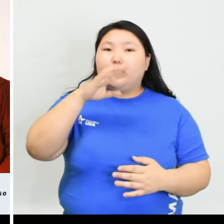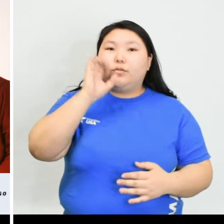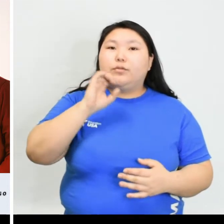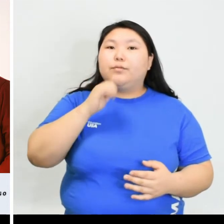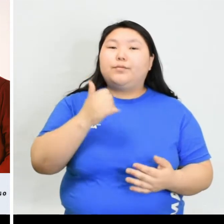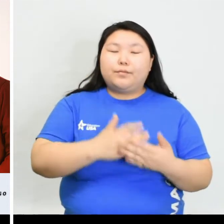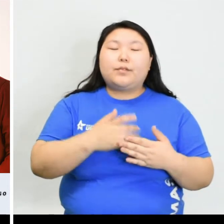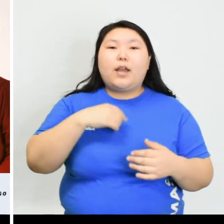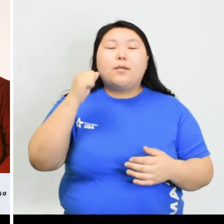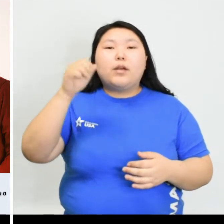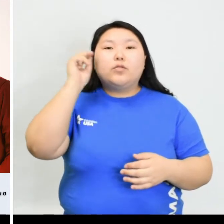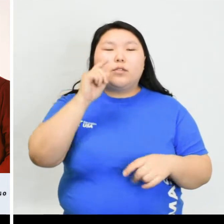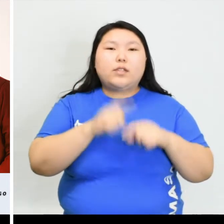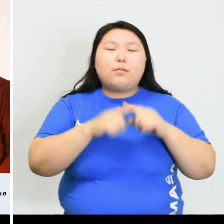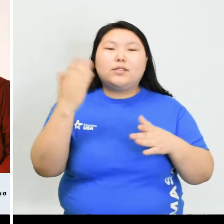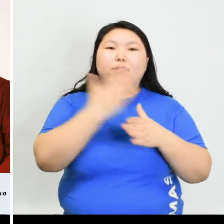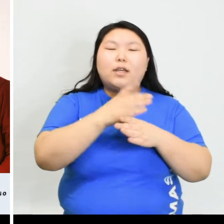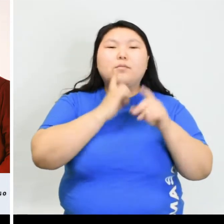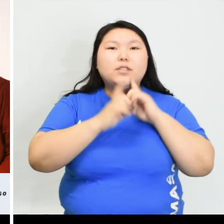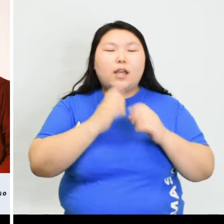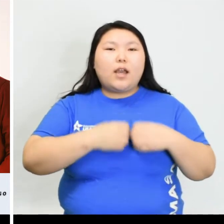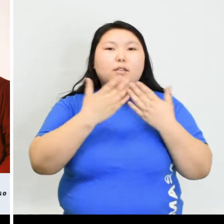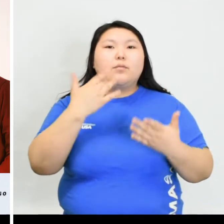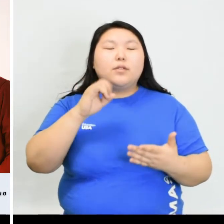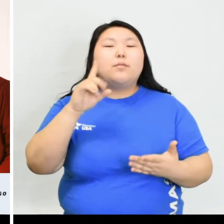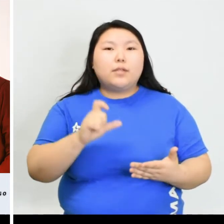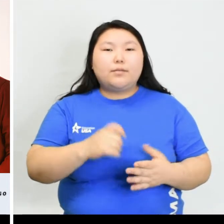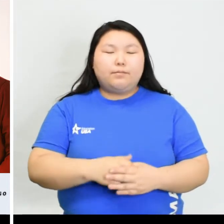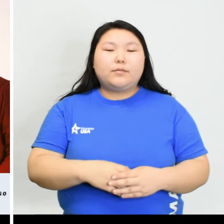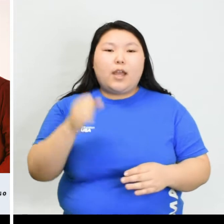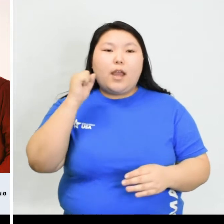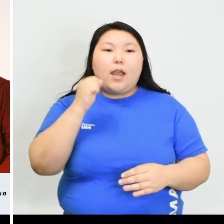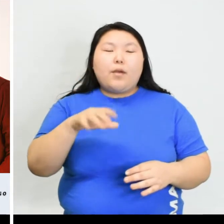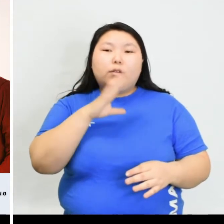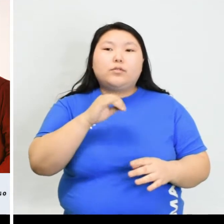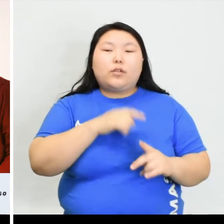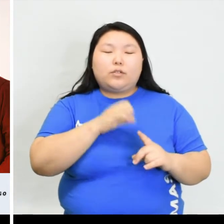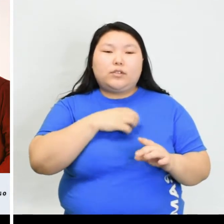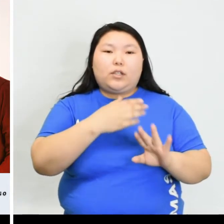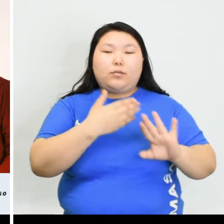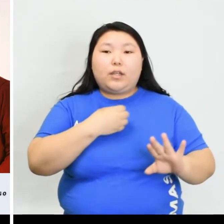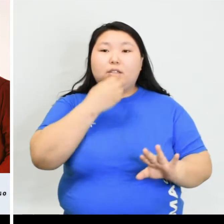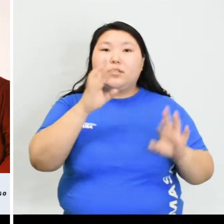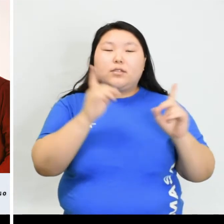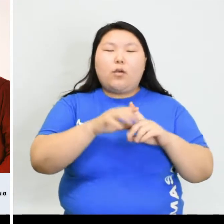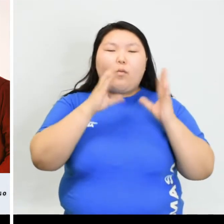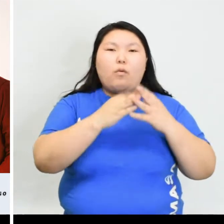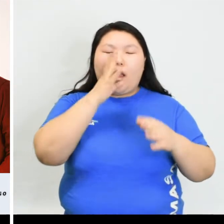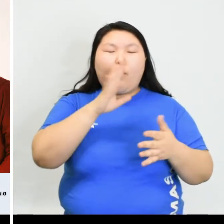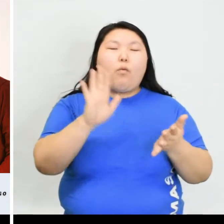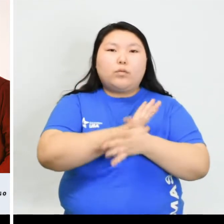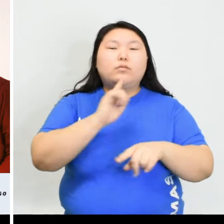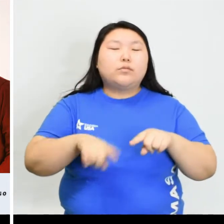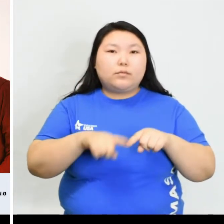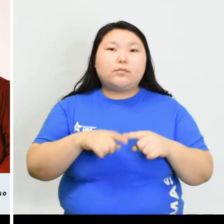маш сонирхолтой байна. Америк зурхад ямар саад бэрхшээл гарч ирсэн бэ? Америкчин тэгээ түрүү яг сайн хэлсэн шиг бүх юм